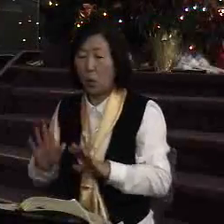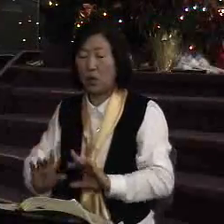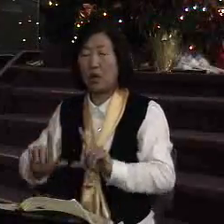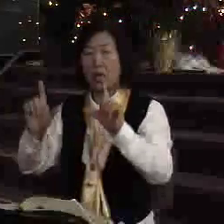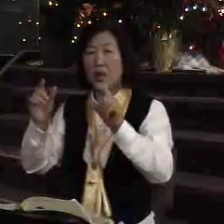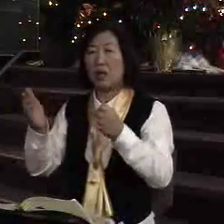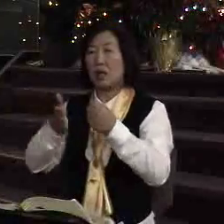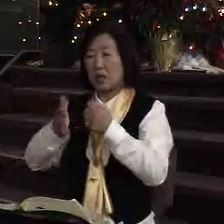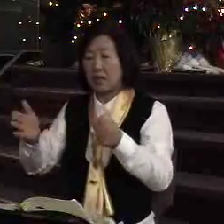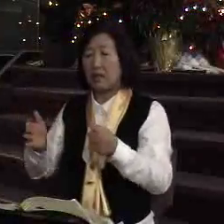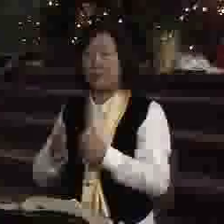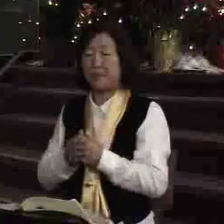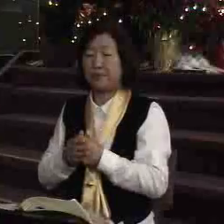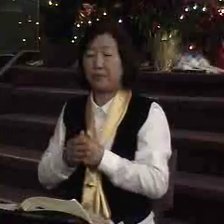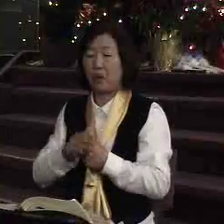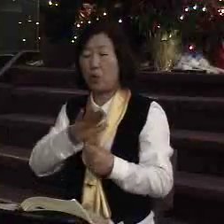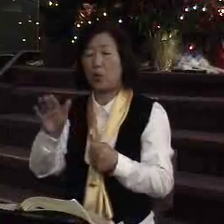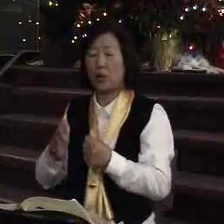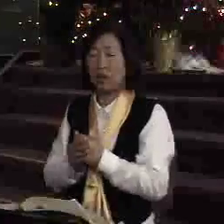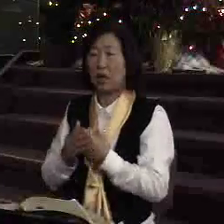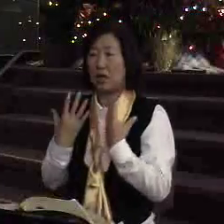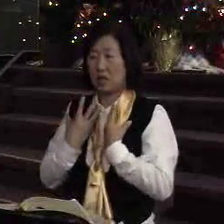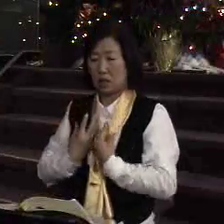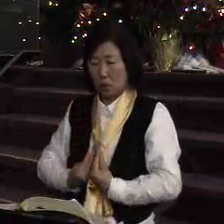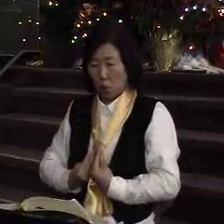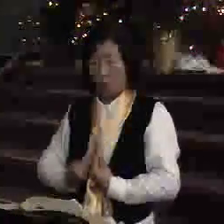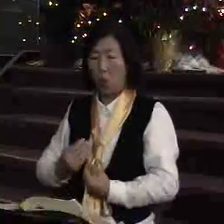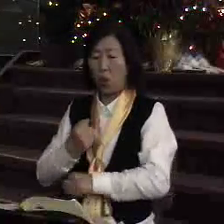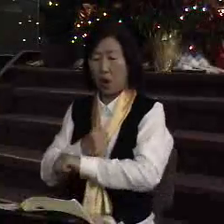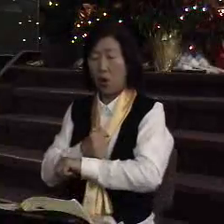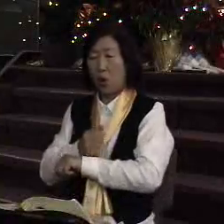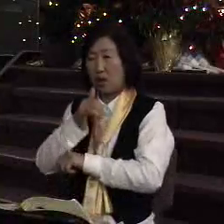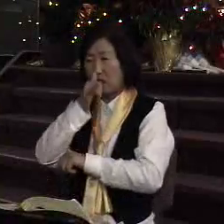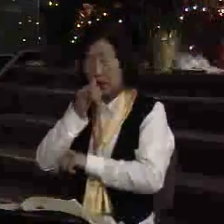오늘날 그래서 우리가 실족하는 게 아닐까요?